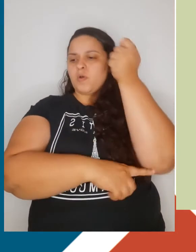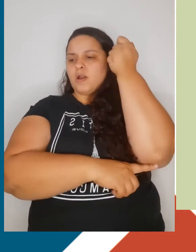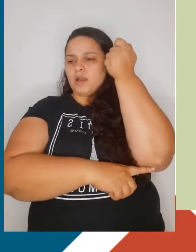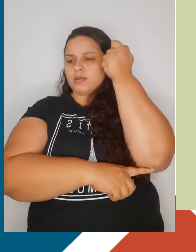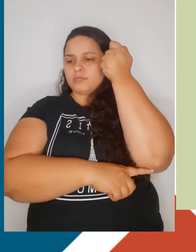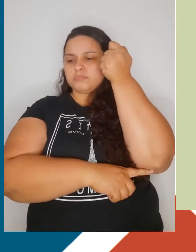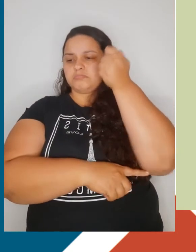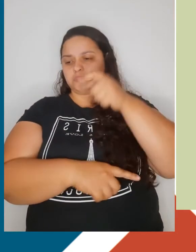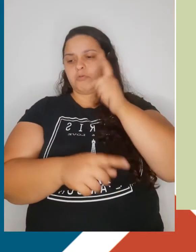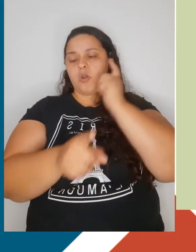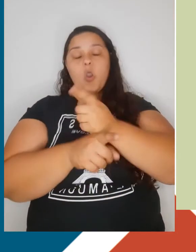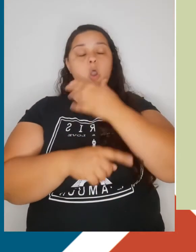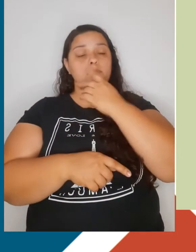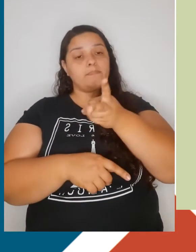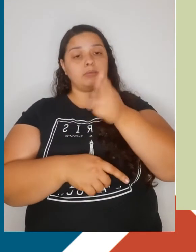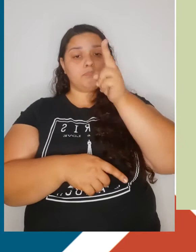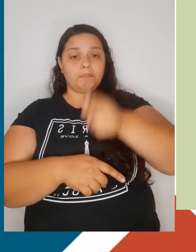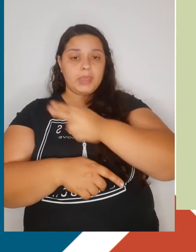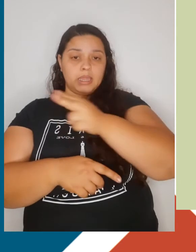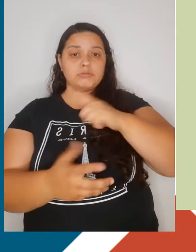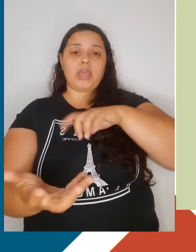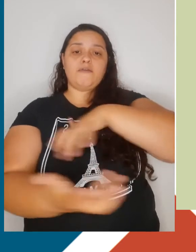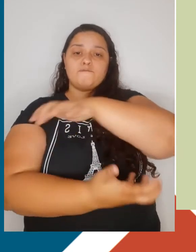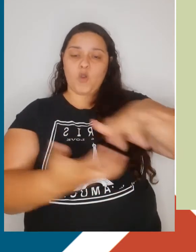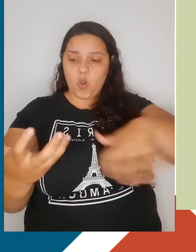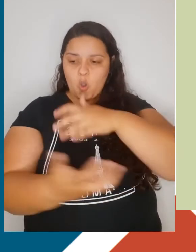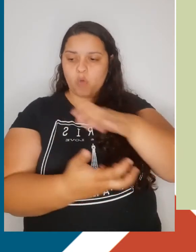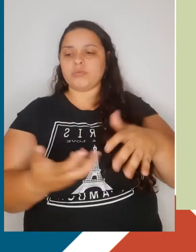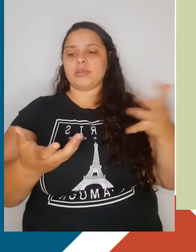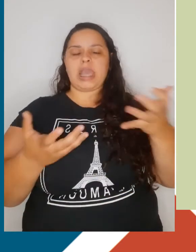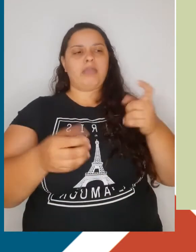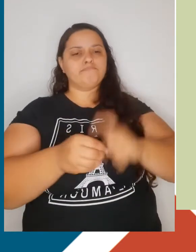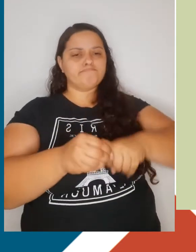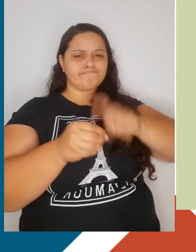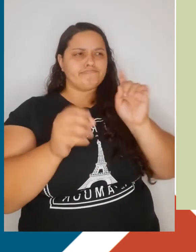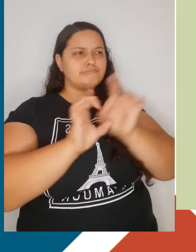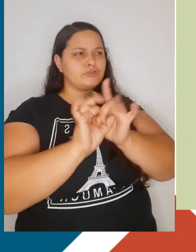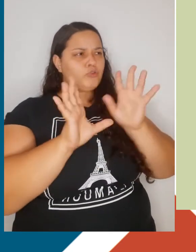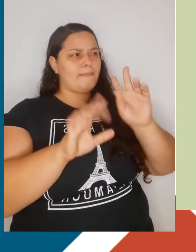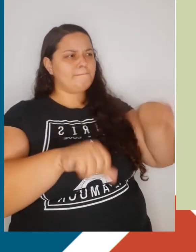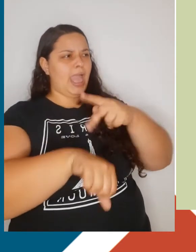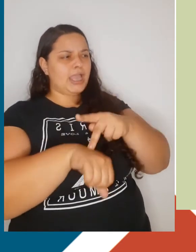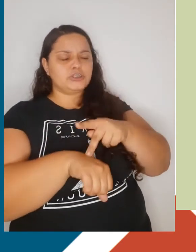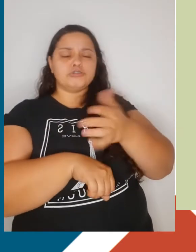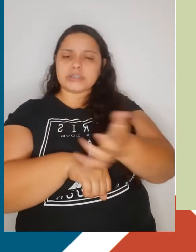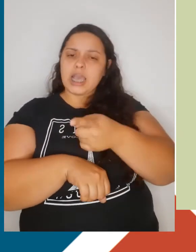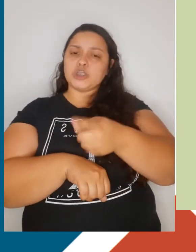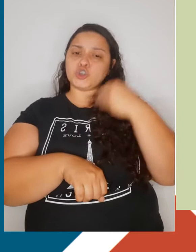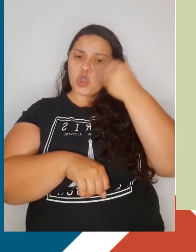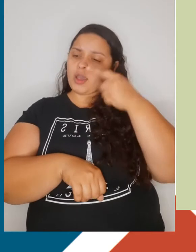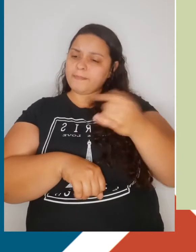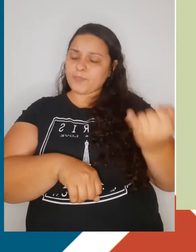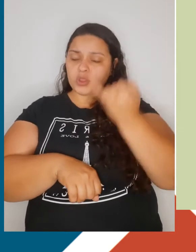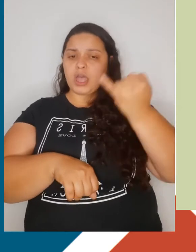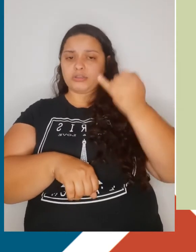pessoa segurando a tocha é Miguel Hidalgo, um padre que liderou revoltas por emancipação, extremamente importante na